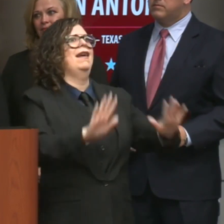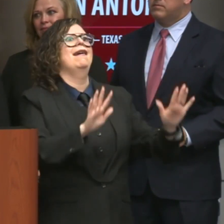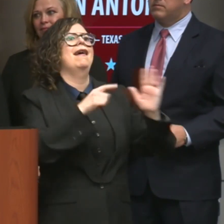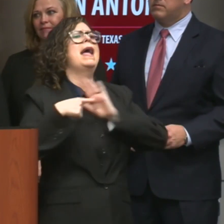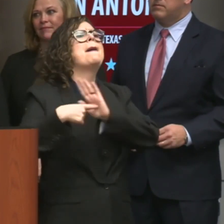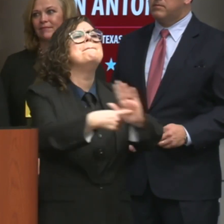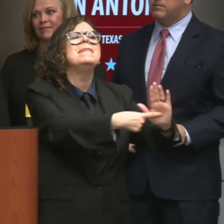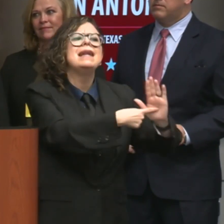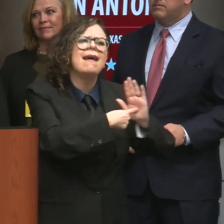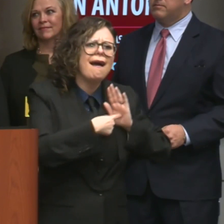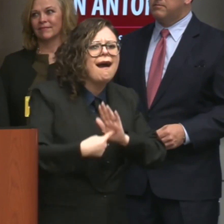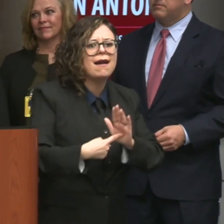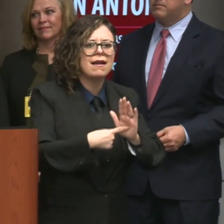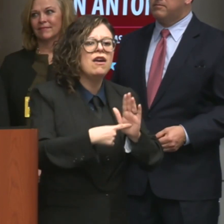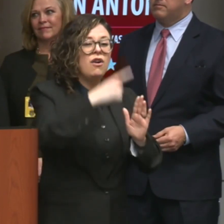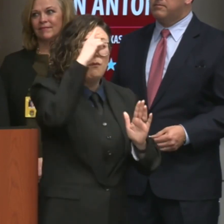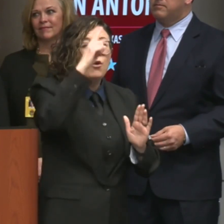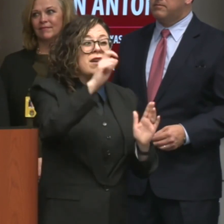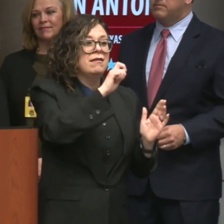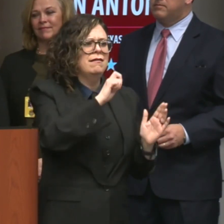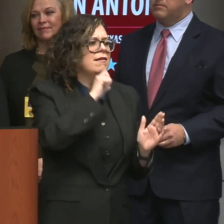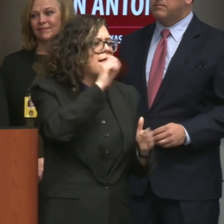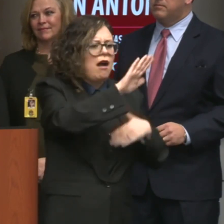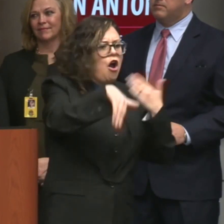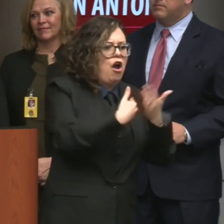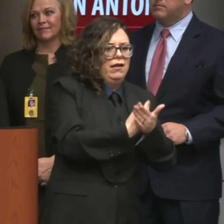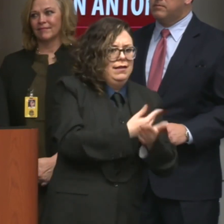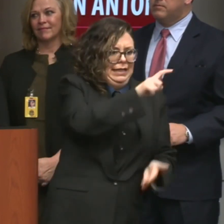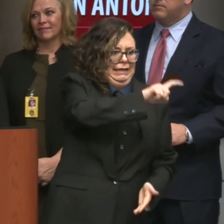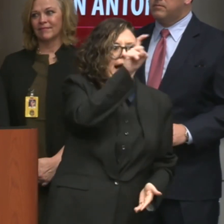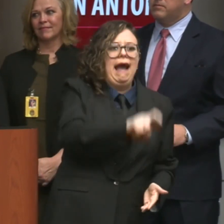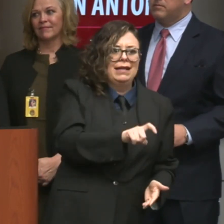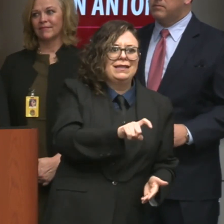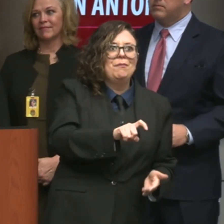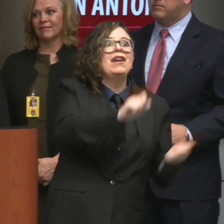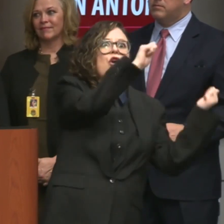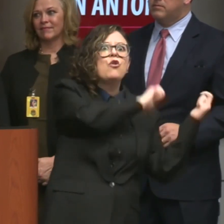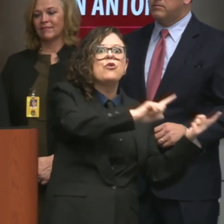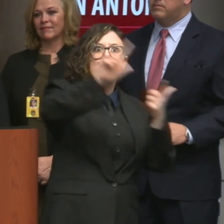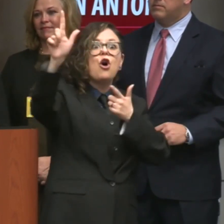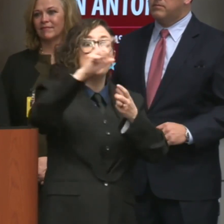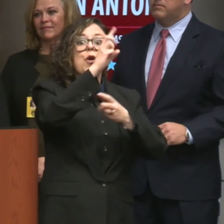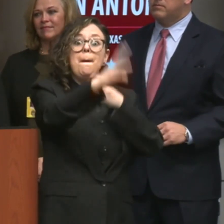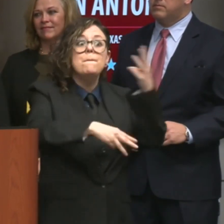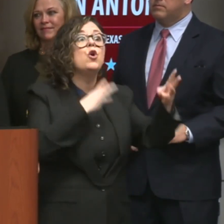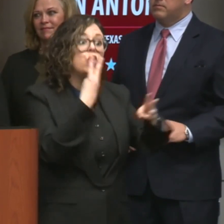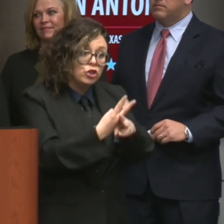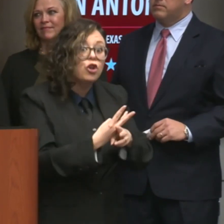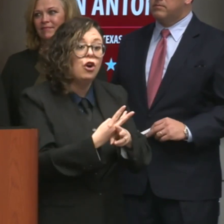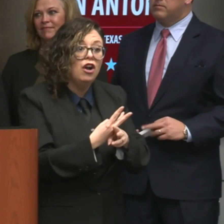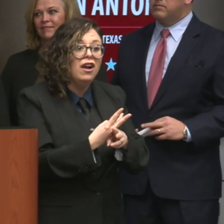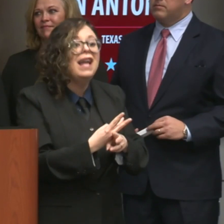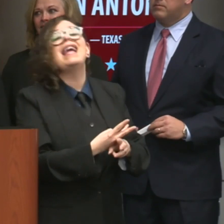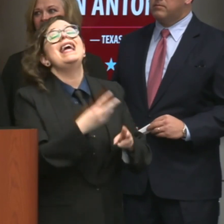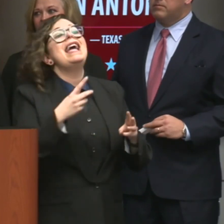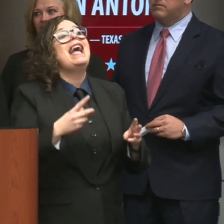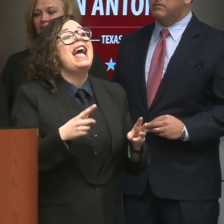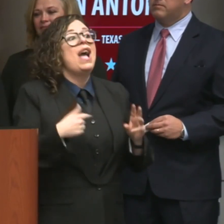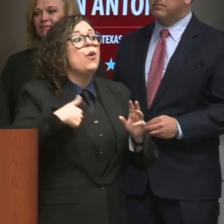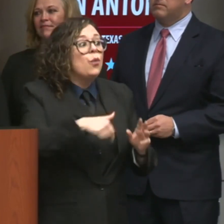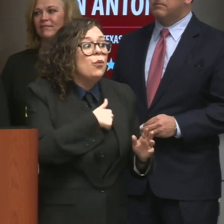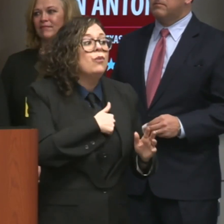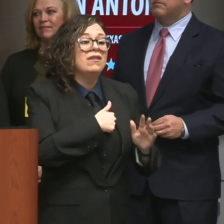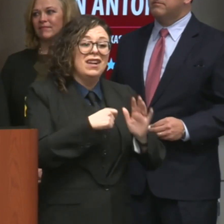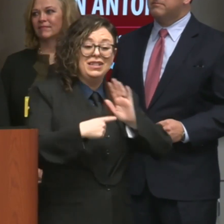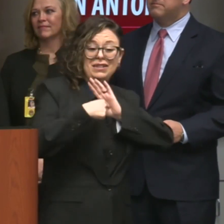para todo no solamente el estado de Texas, pero todo el mundo quizá. Estamos tratando a estas personas